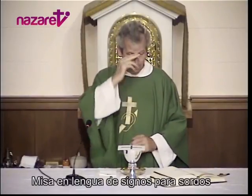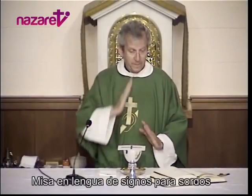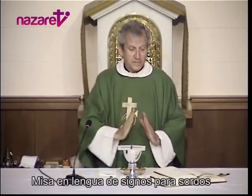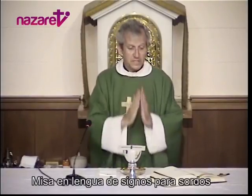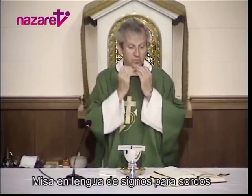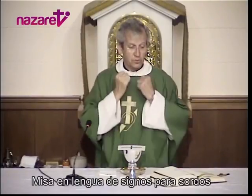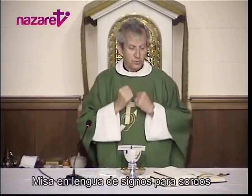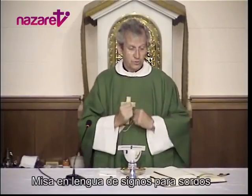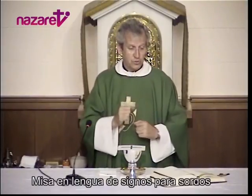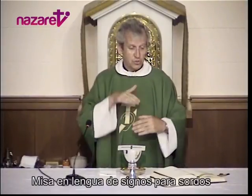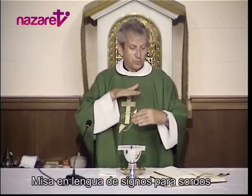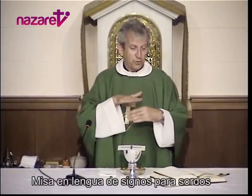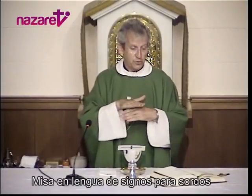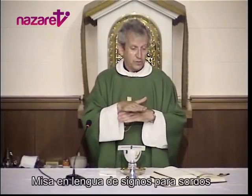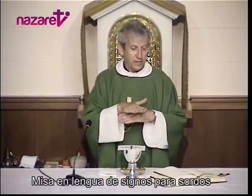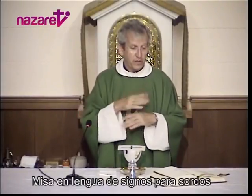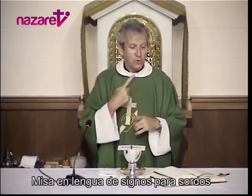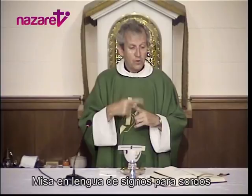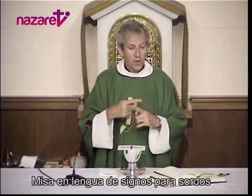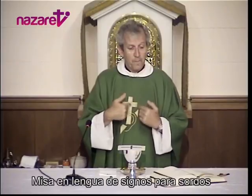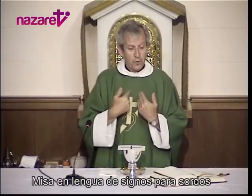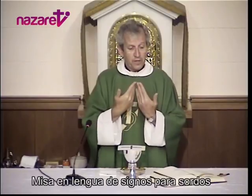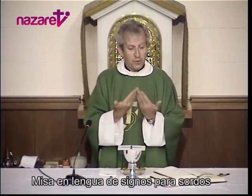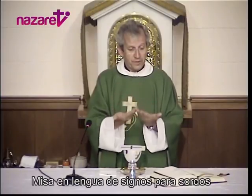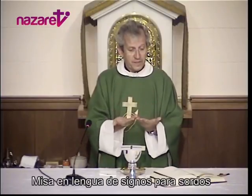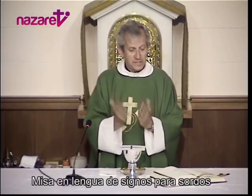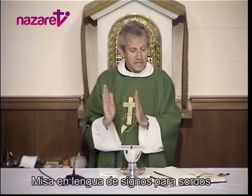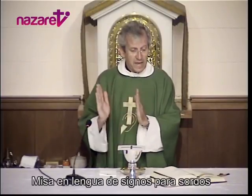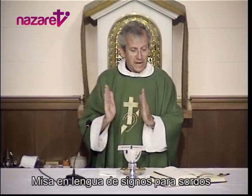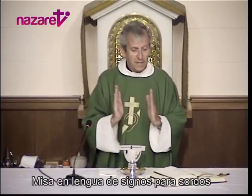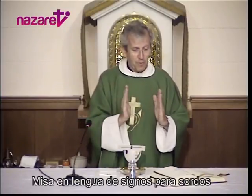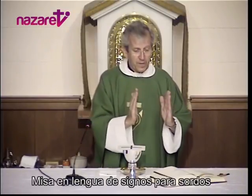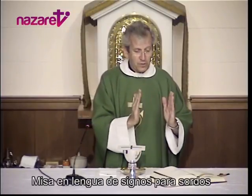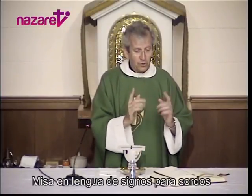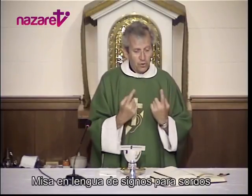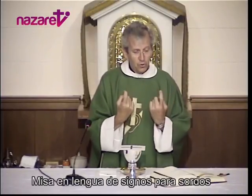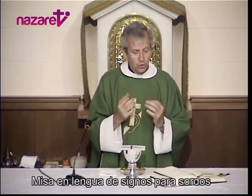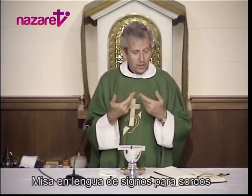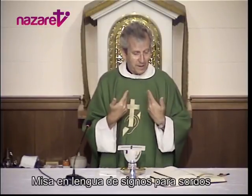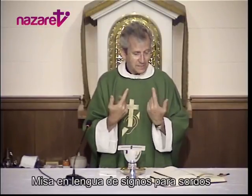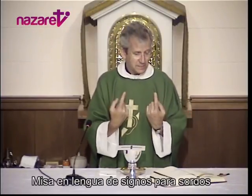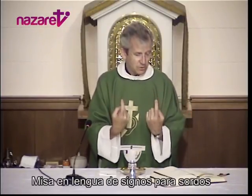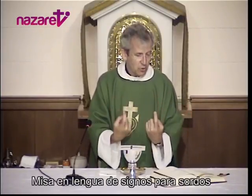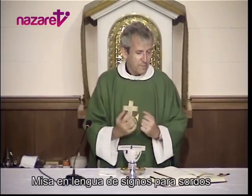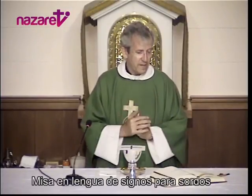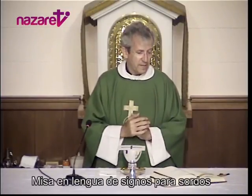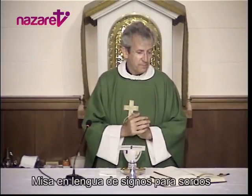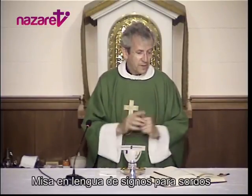Padre Santo, Dios Todopoderoso y Eterno, porque concedes en cada momento lo que más conviene